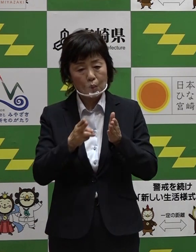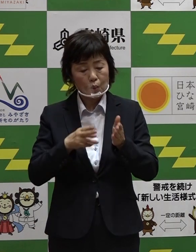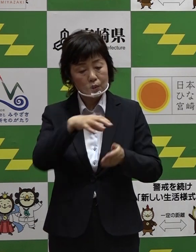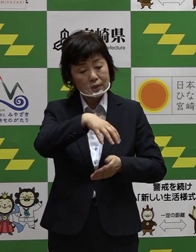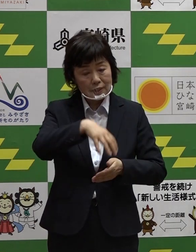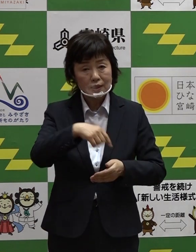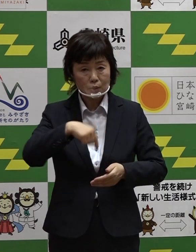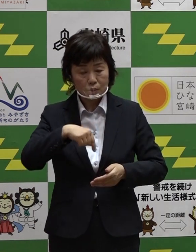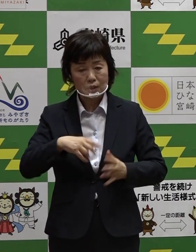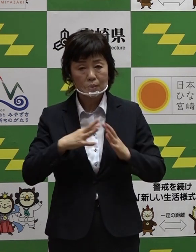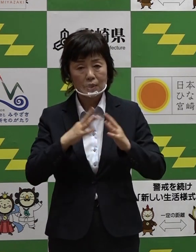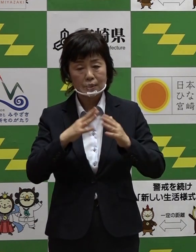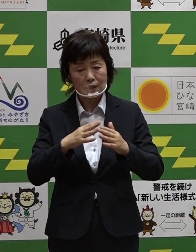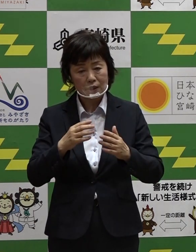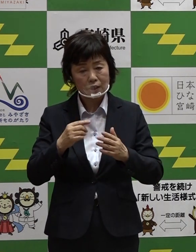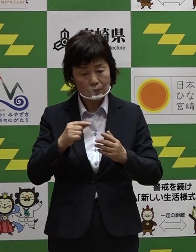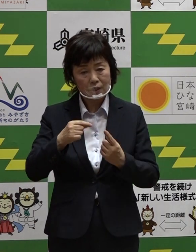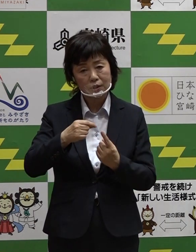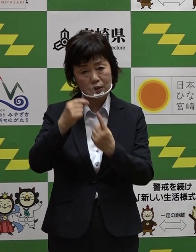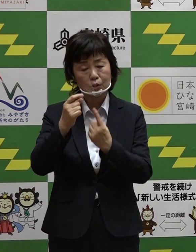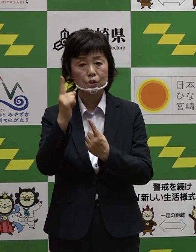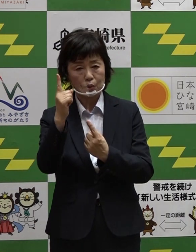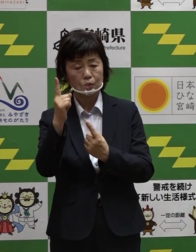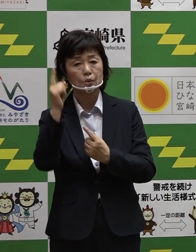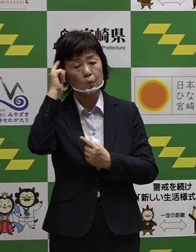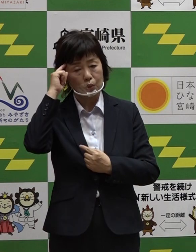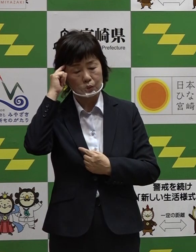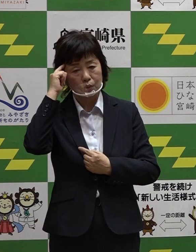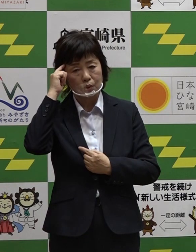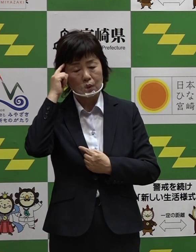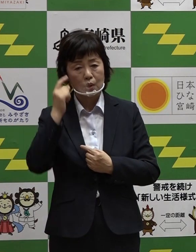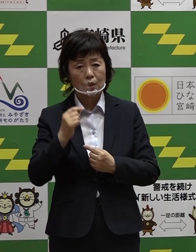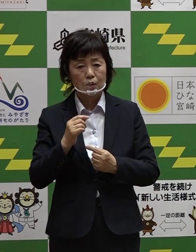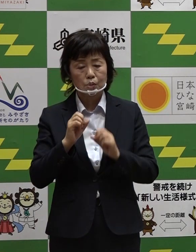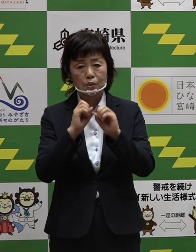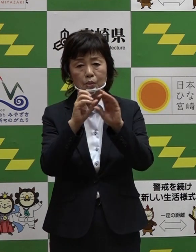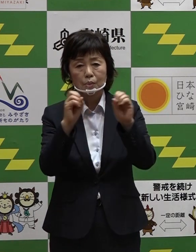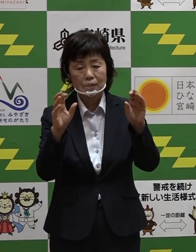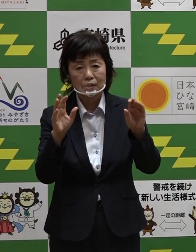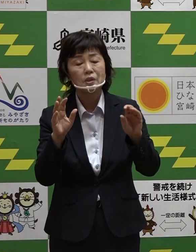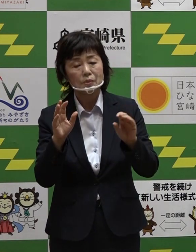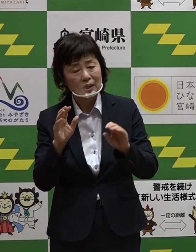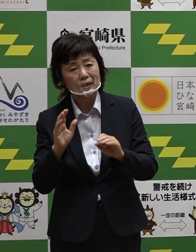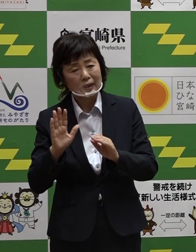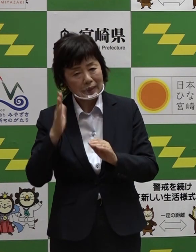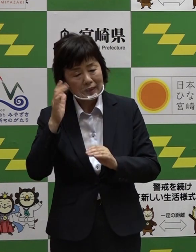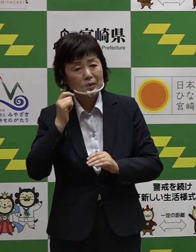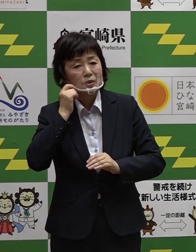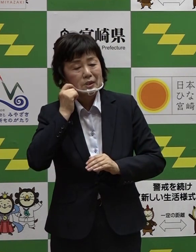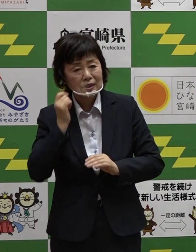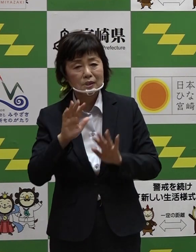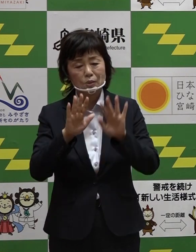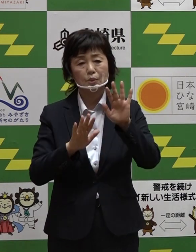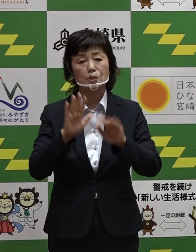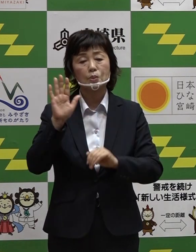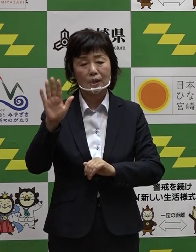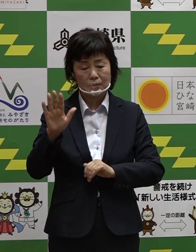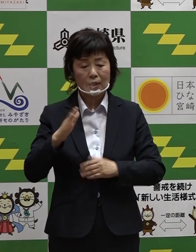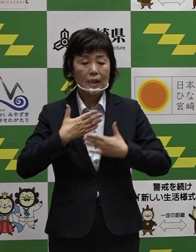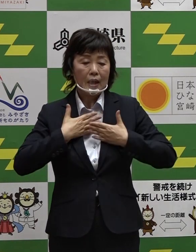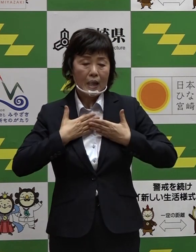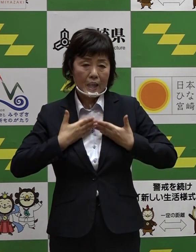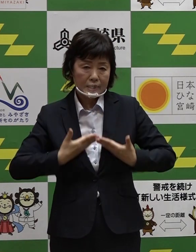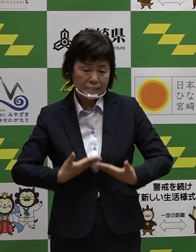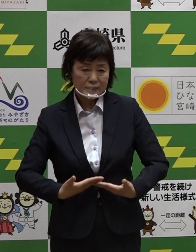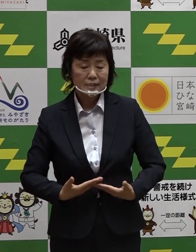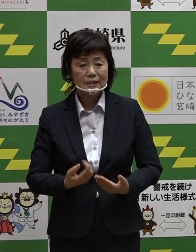安心の選択肢の一つになろうかというふうに思っています。あまりその声高に言うというのは非常に難しい状況がありますが、安心して来てい